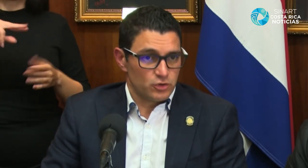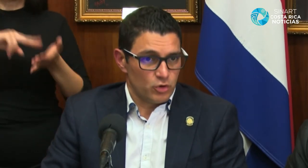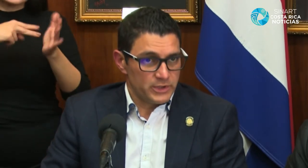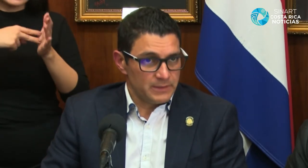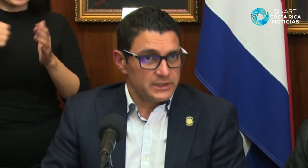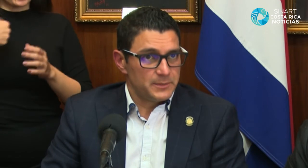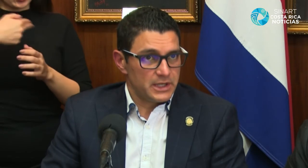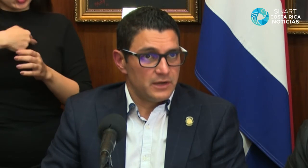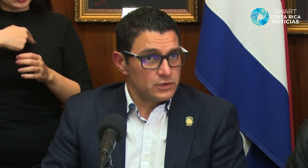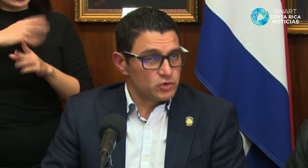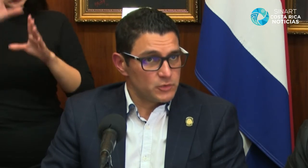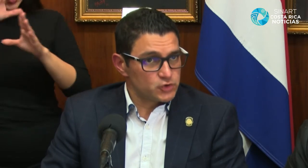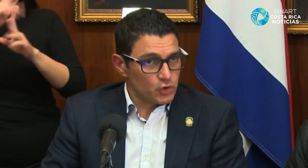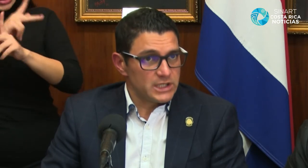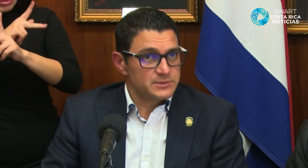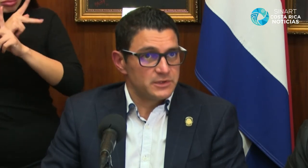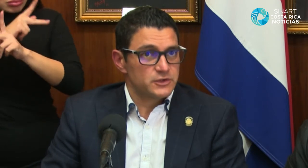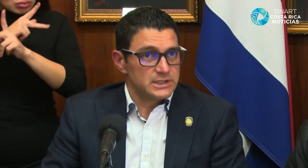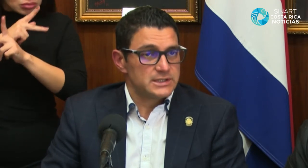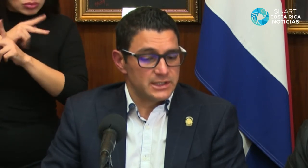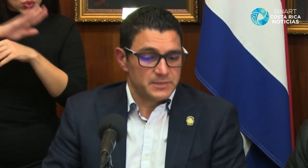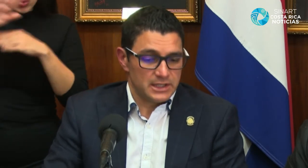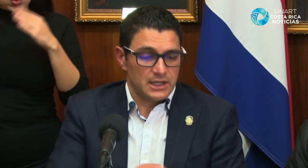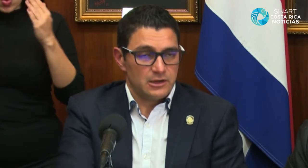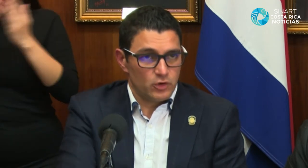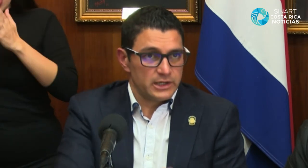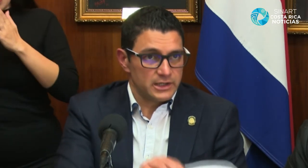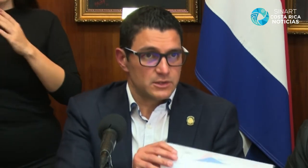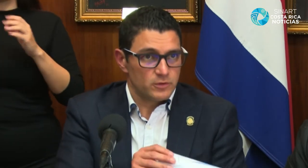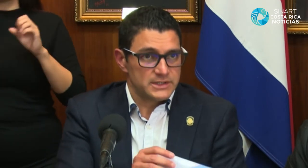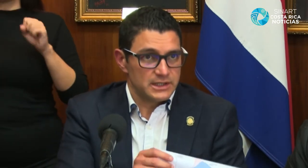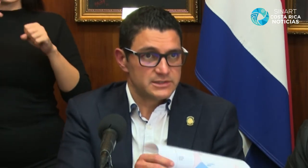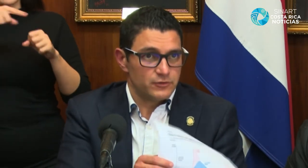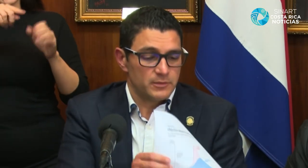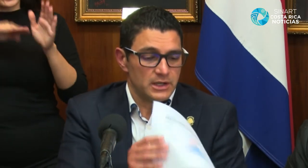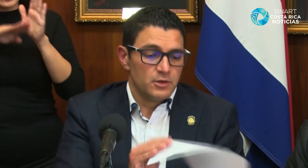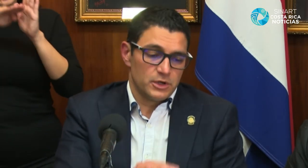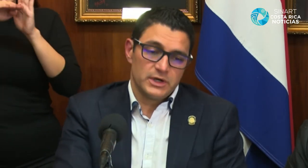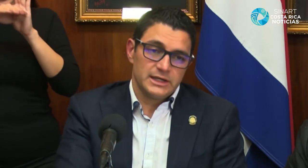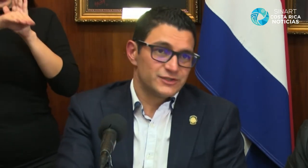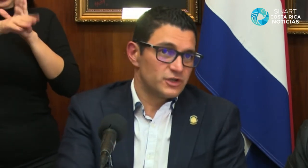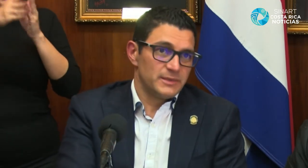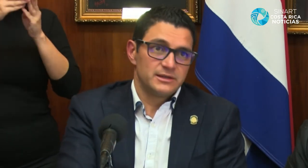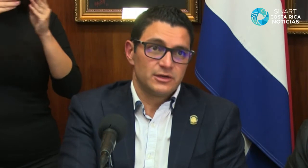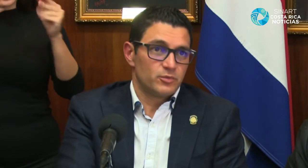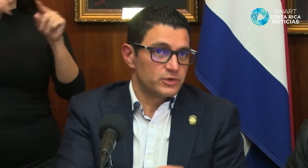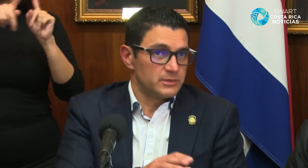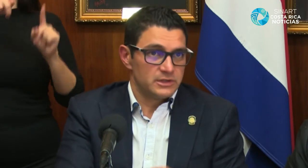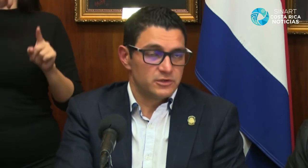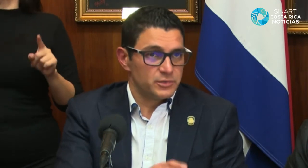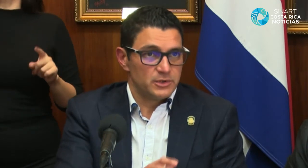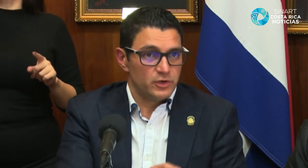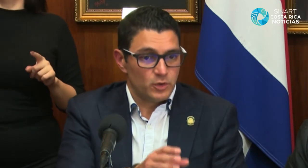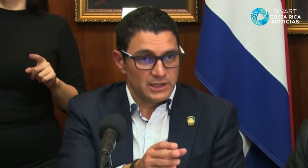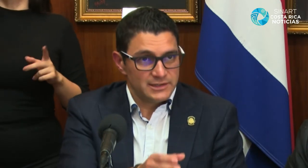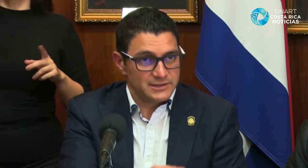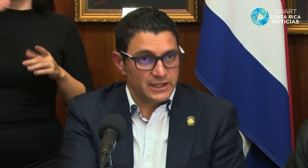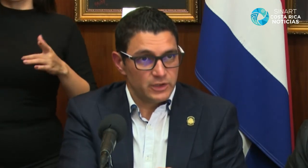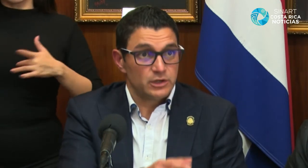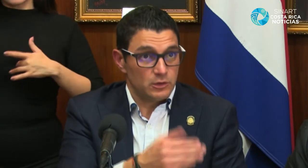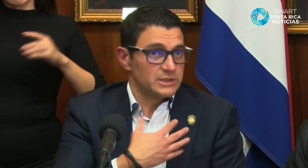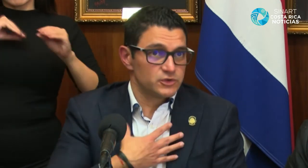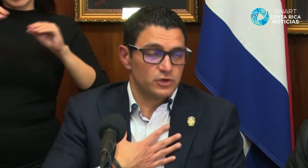estamos siendo completamente precavidos, tomamos todas las previsiones necesarias para lograr que esta curva sea de esta forma, pero en realidad solamente el comportamiento epidemiológico, el